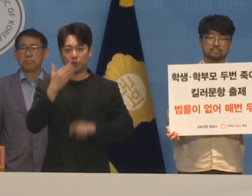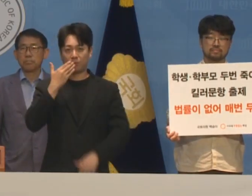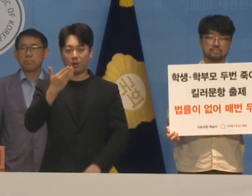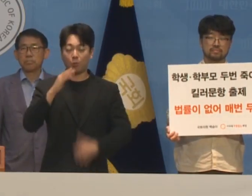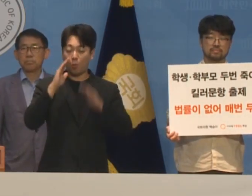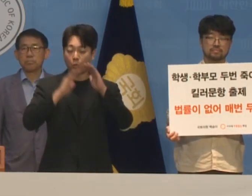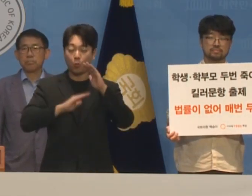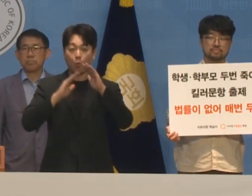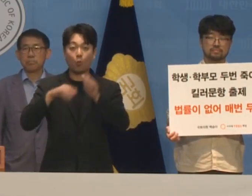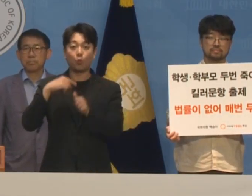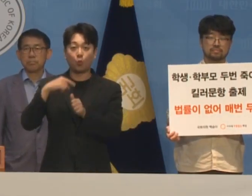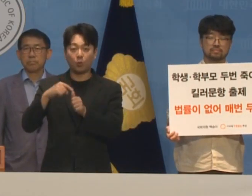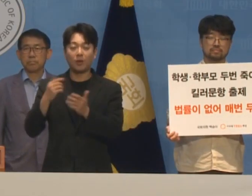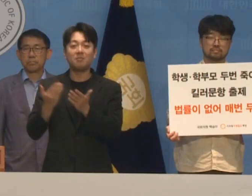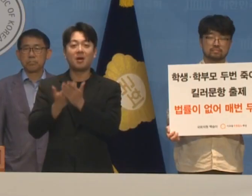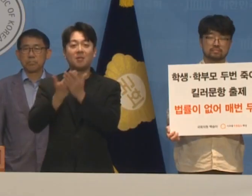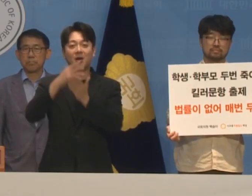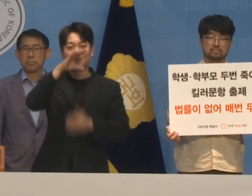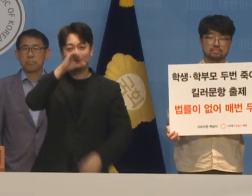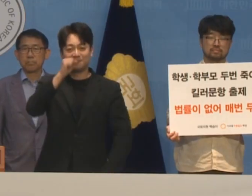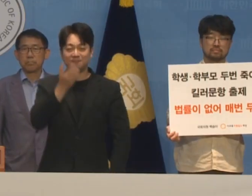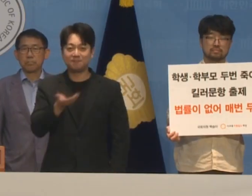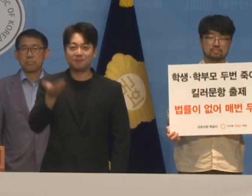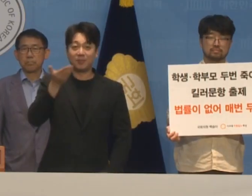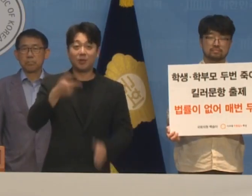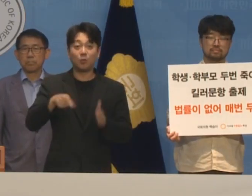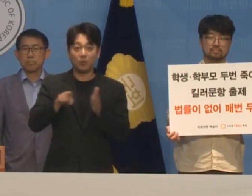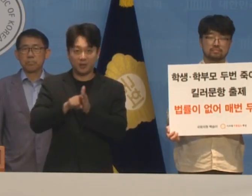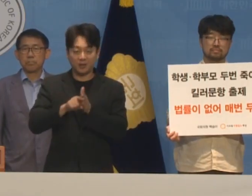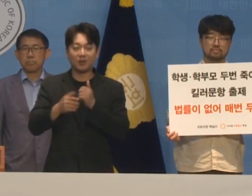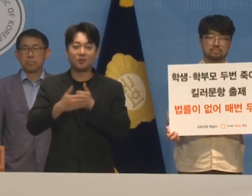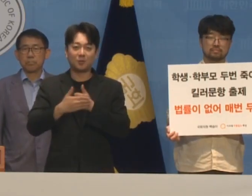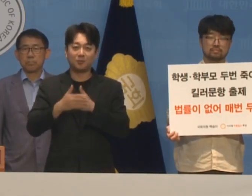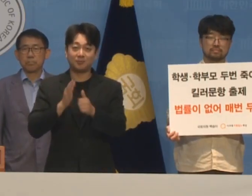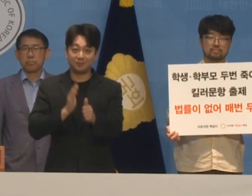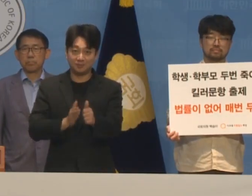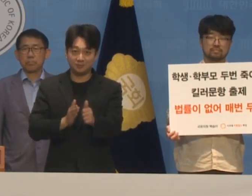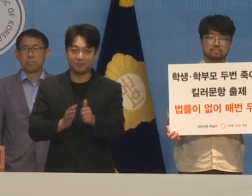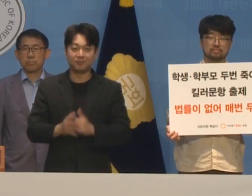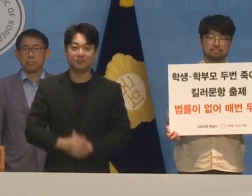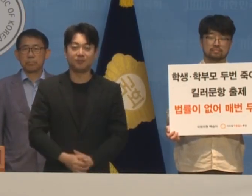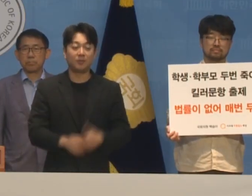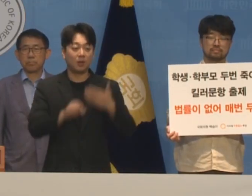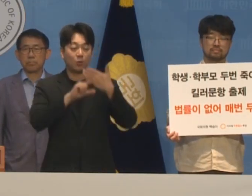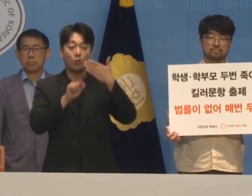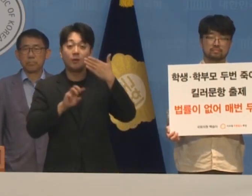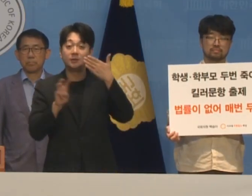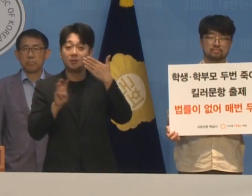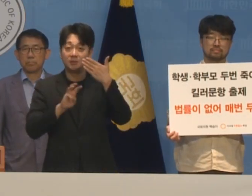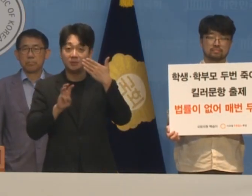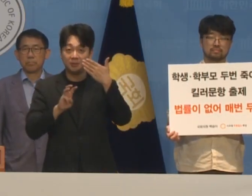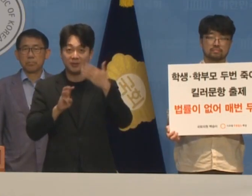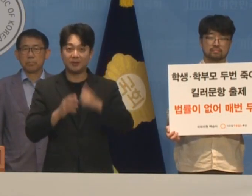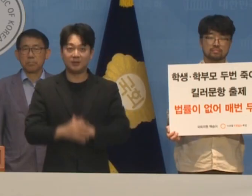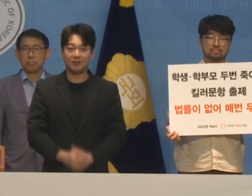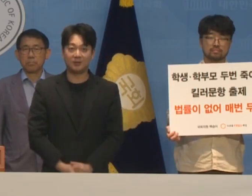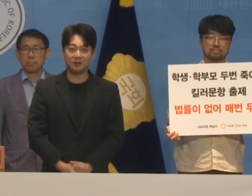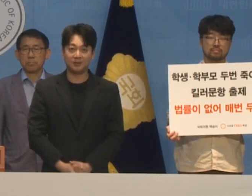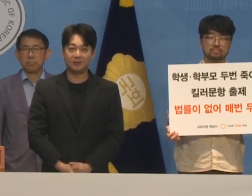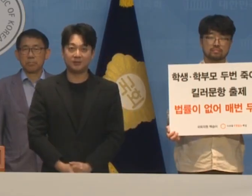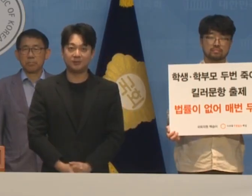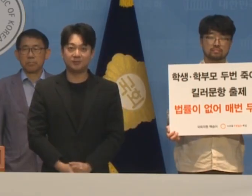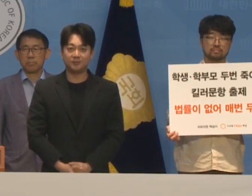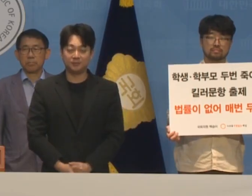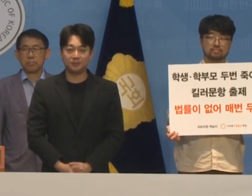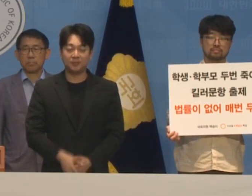공교육이 정상화될 수 있도록 초당적인 협력을 촉구합니다. 2024년 9월 30일 국회의원 백승하 사교육